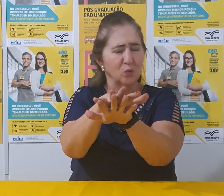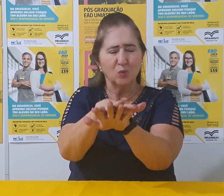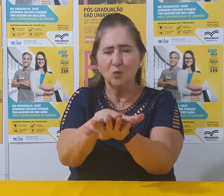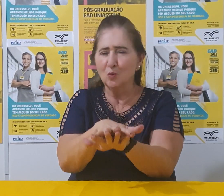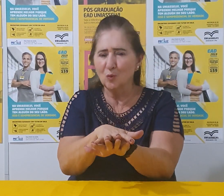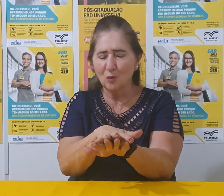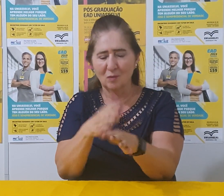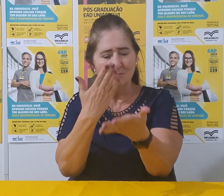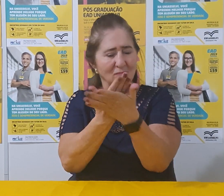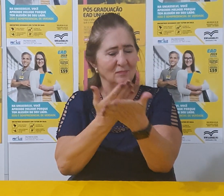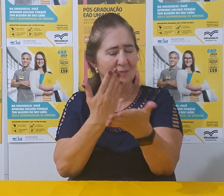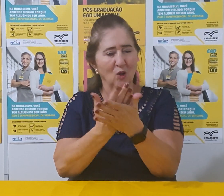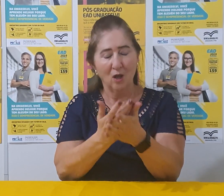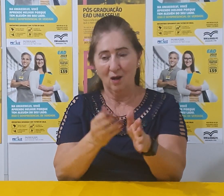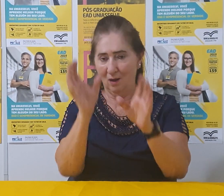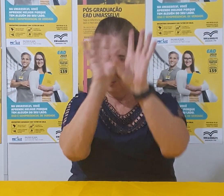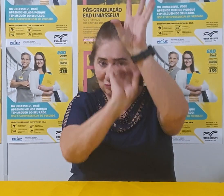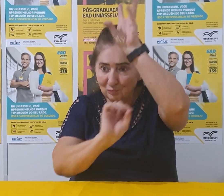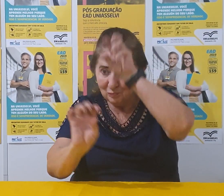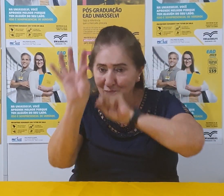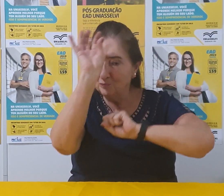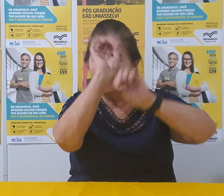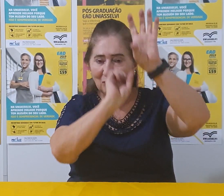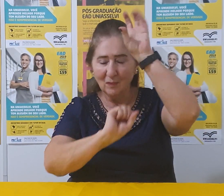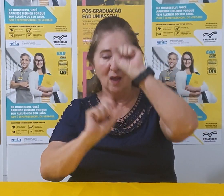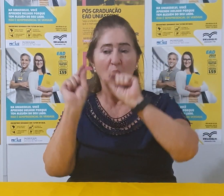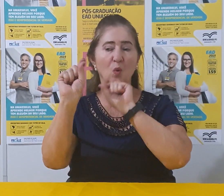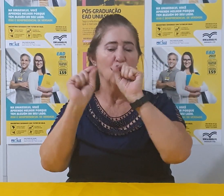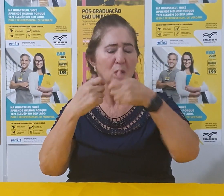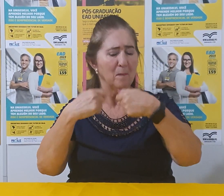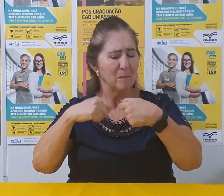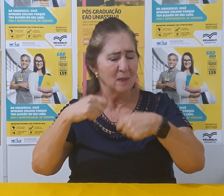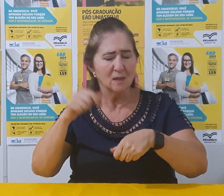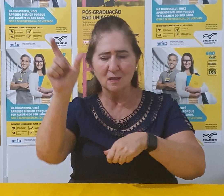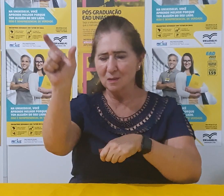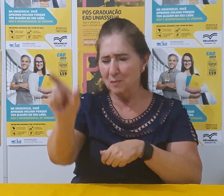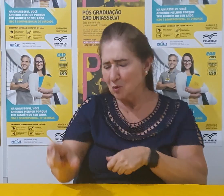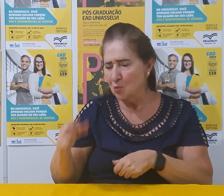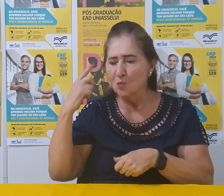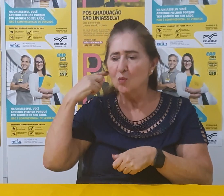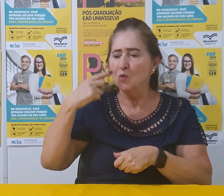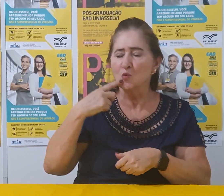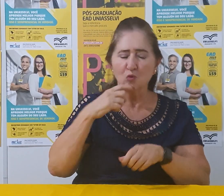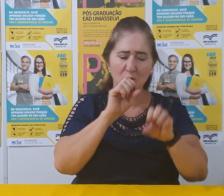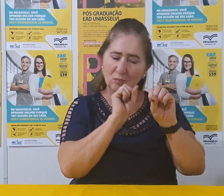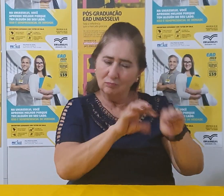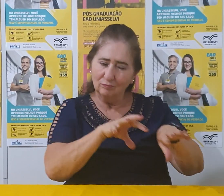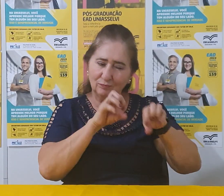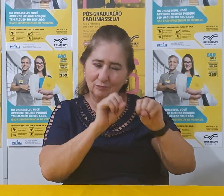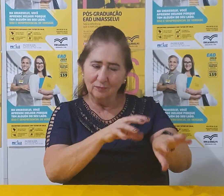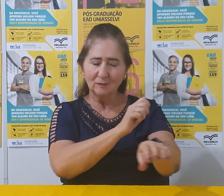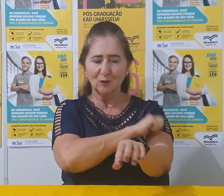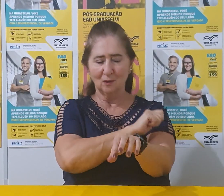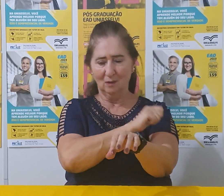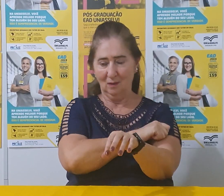isso tende a levar em conta as necessidades do educando. Com isso, recai sobre o